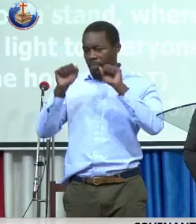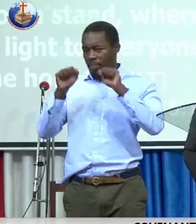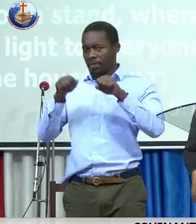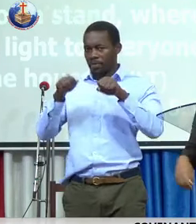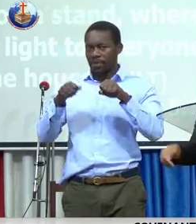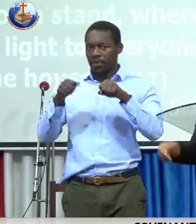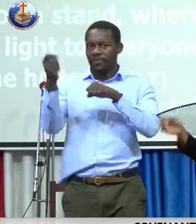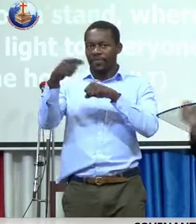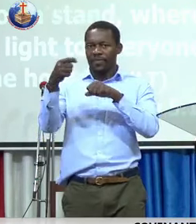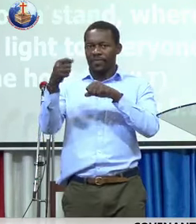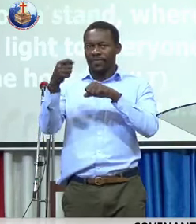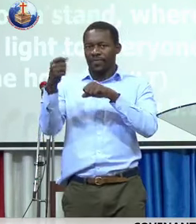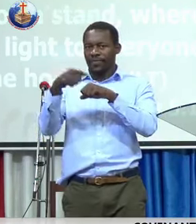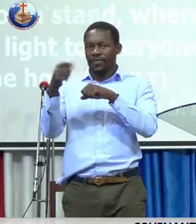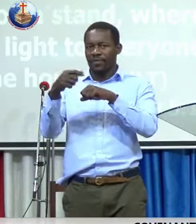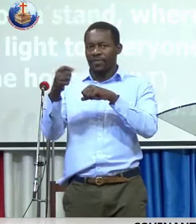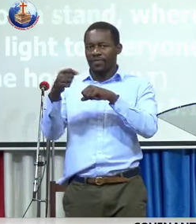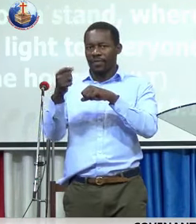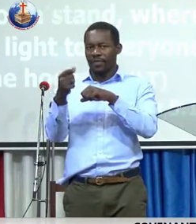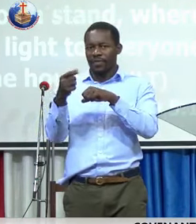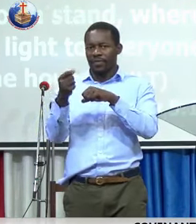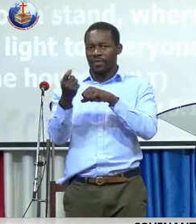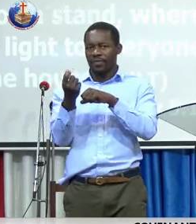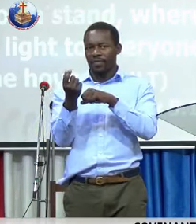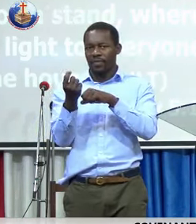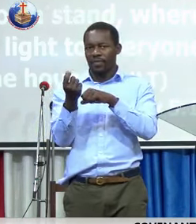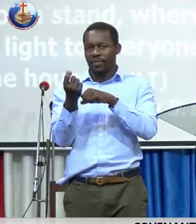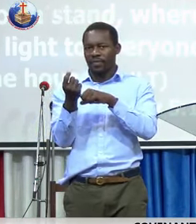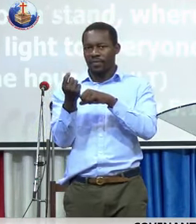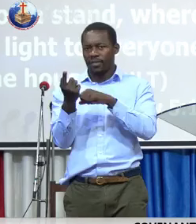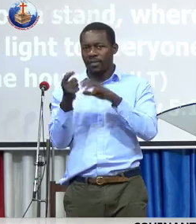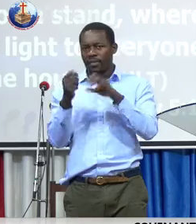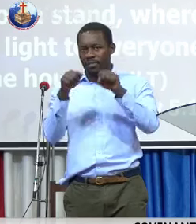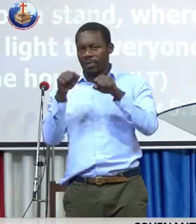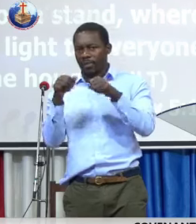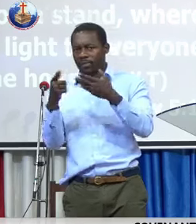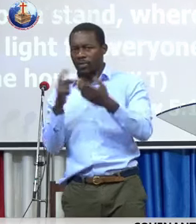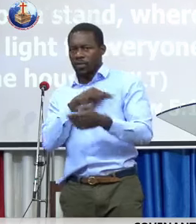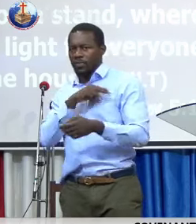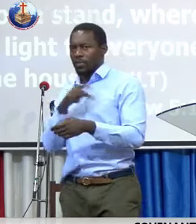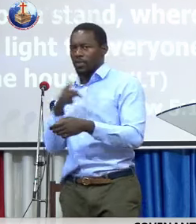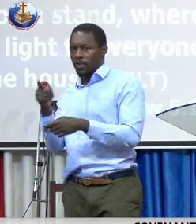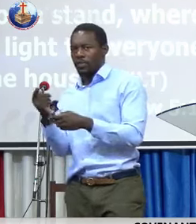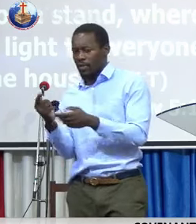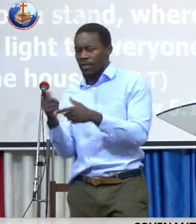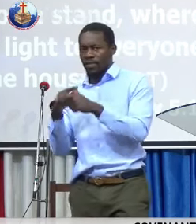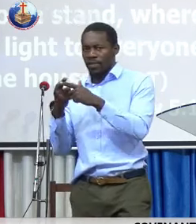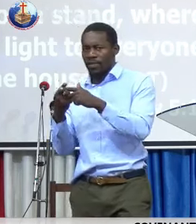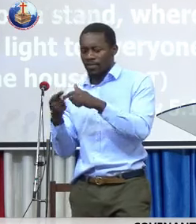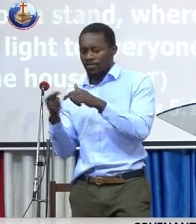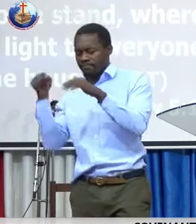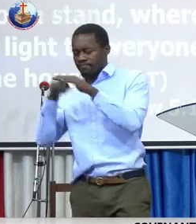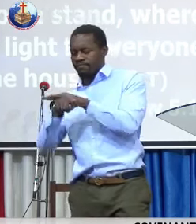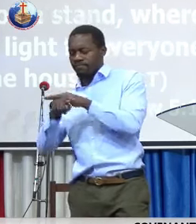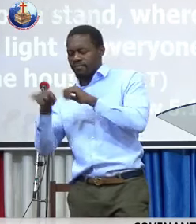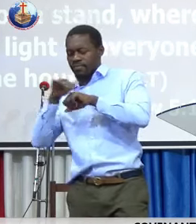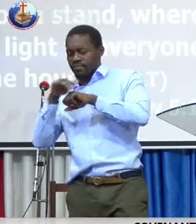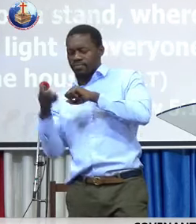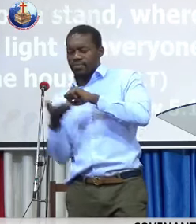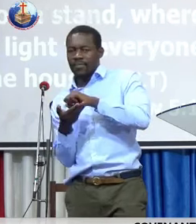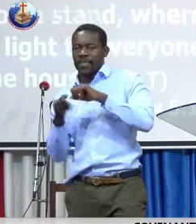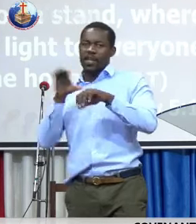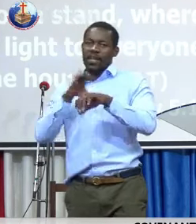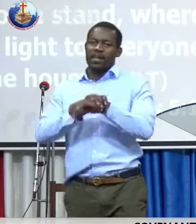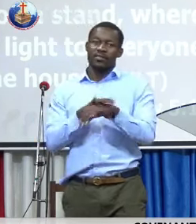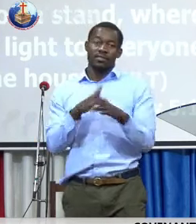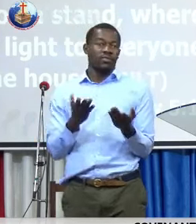Ibilisi anasema ya kwamba kama mimi ni mwanamke na ninaweza enda kwenye benki ya mbegu za wanaume na nichukue hizo mbegu za